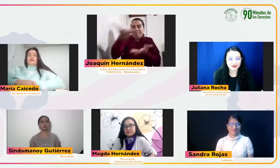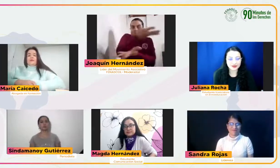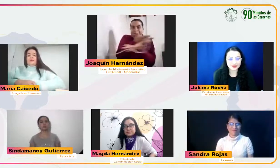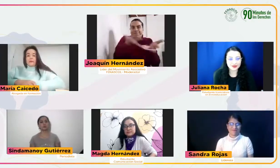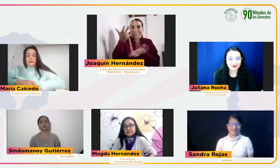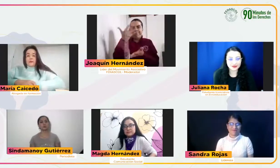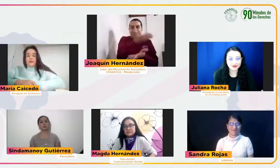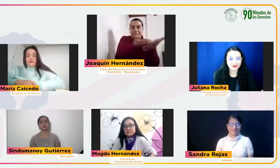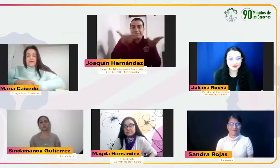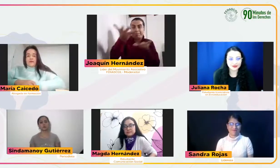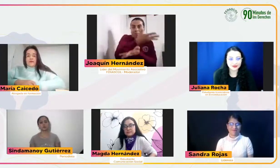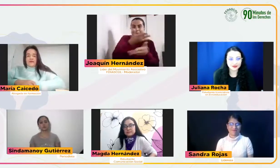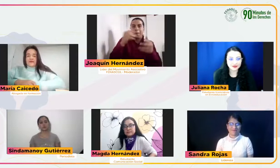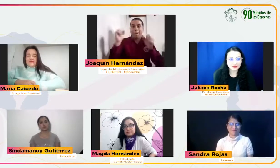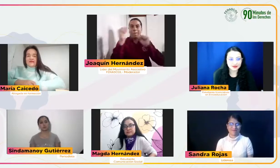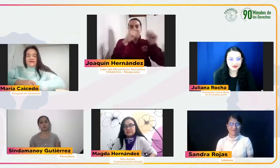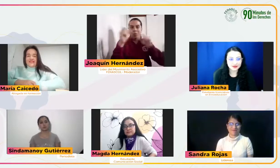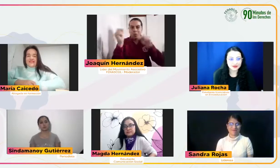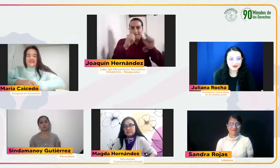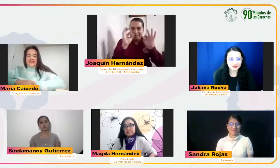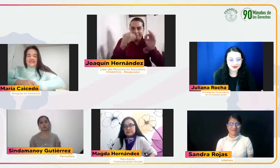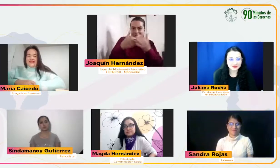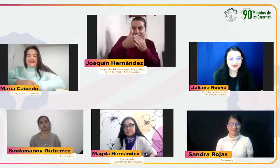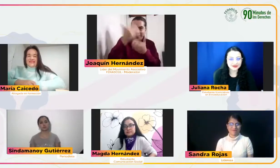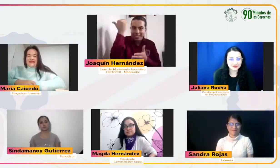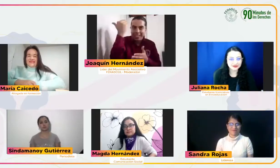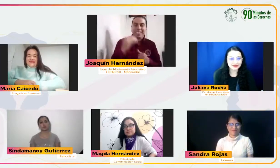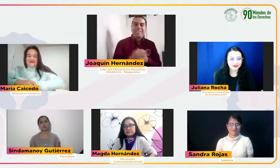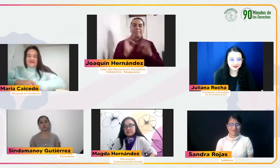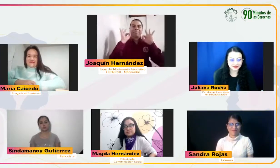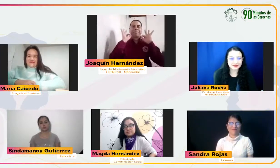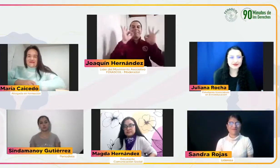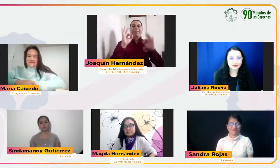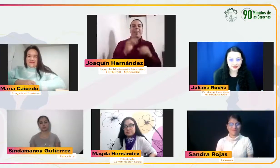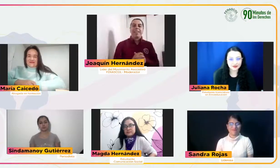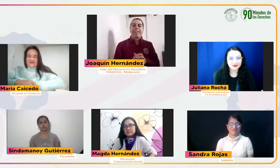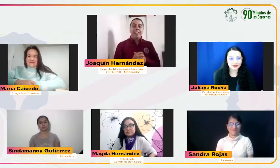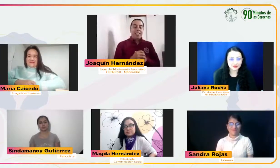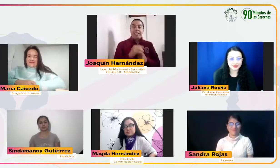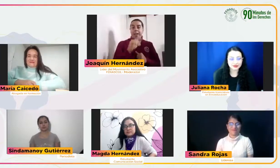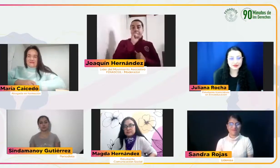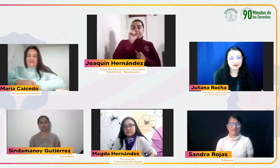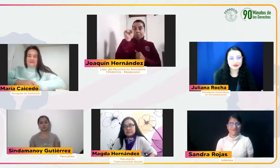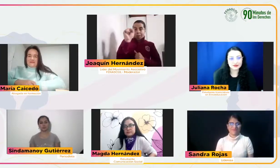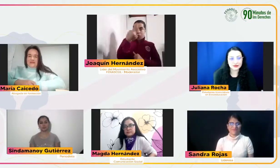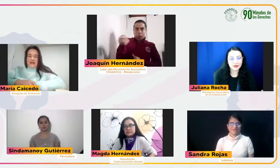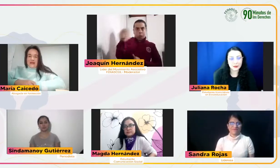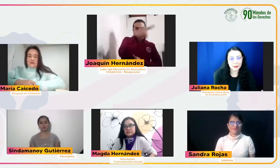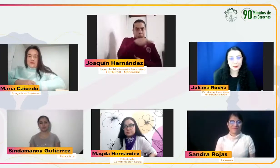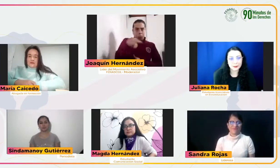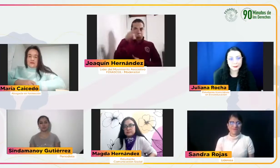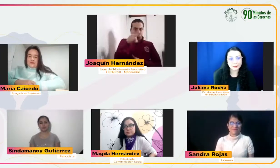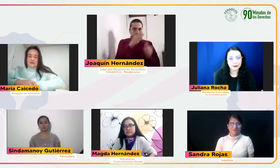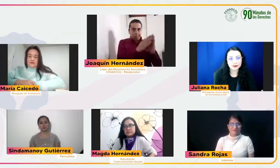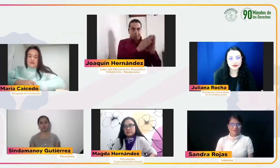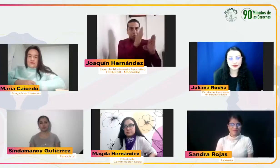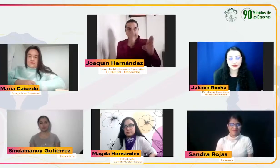como lideresas que son todas ustedes. Ahora entonces iniciaremos, aperturamos este espacio de debate, iniciando con una